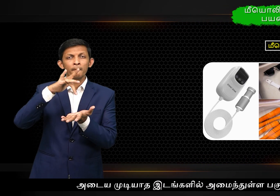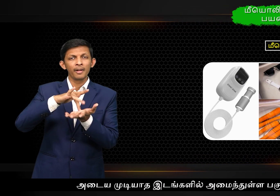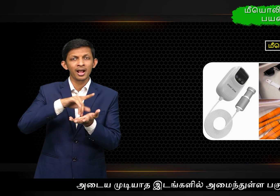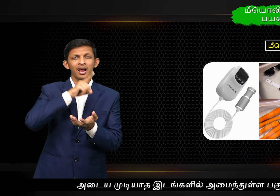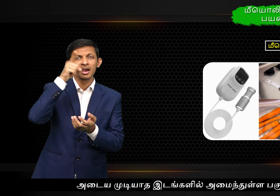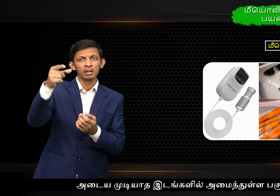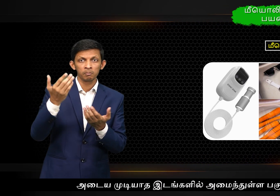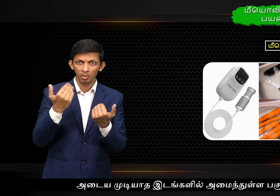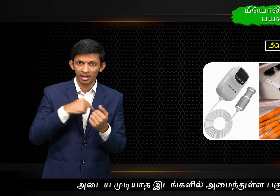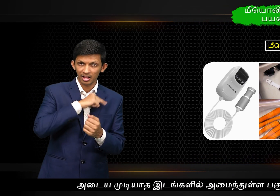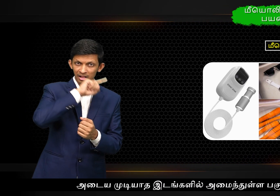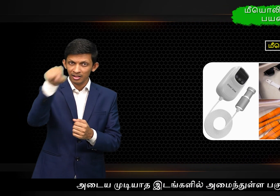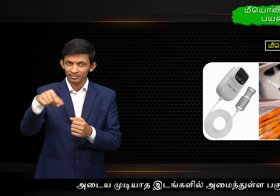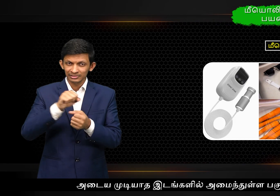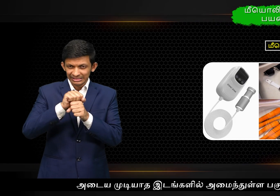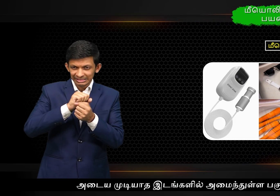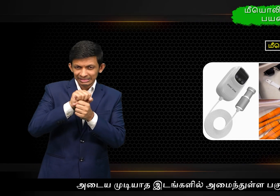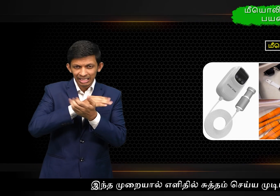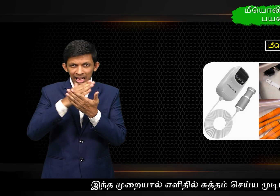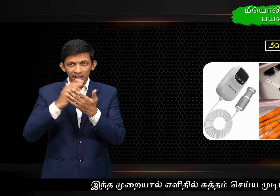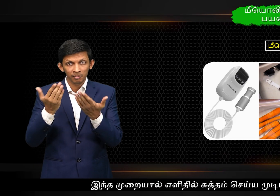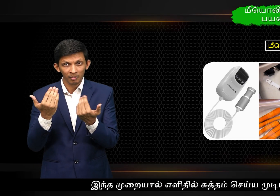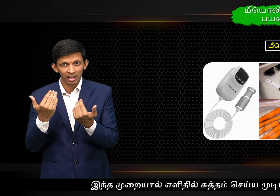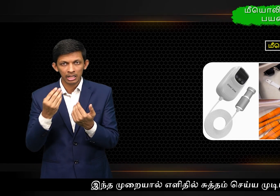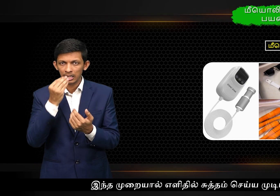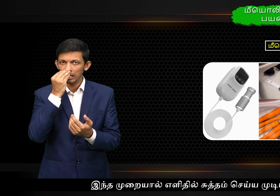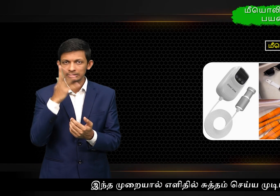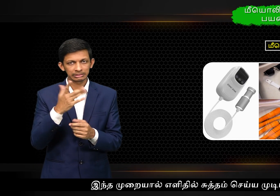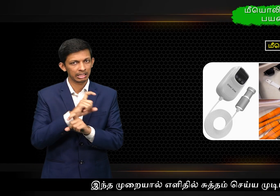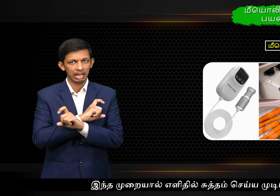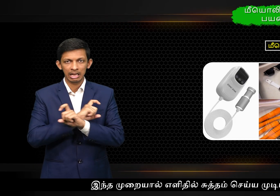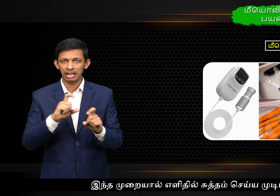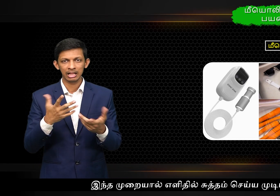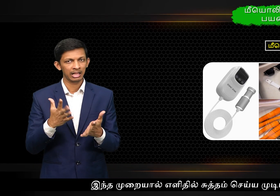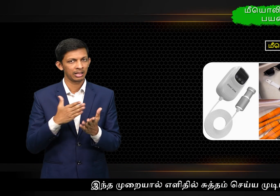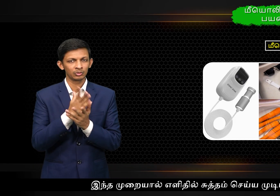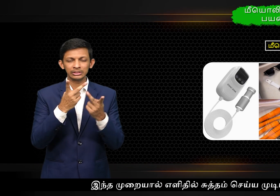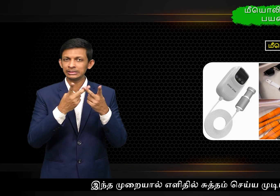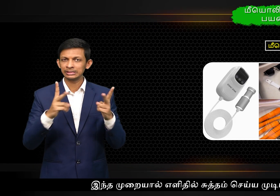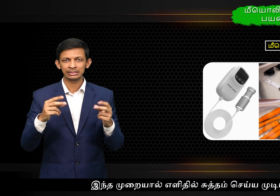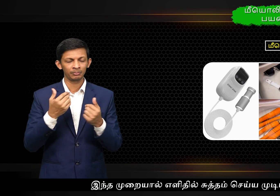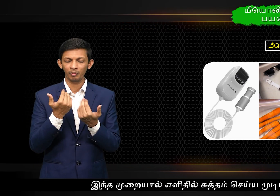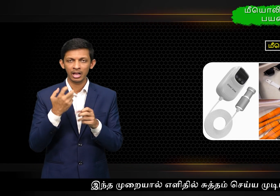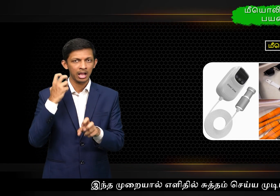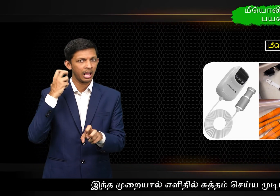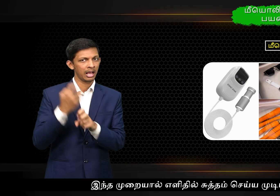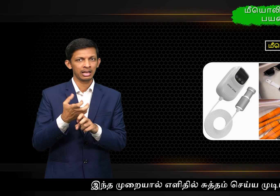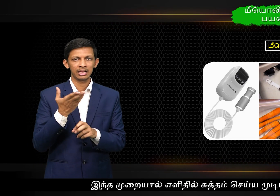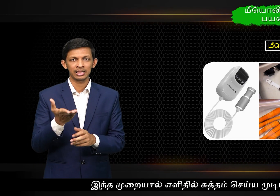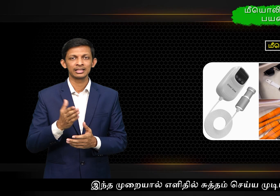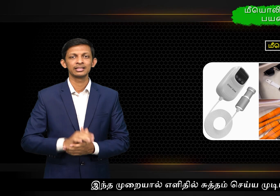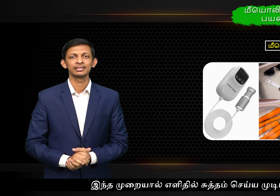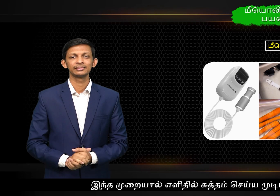அடைய முடியாத இடங்களில் அமைந்துள்ள பகுதிகளை இந்த முறையால் எளிதில் சுத்தம் செய்ய முடியாது.